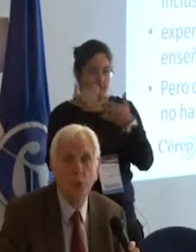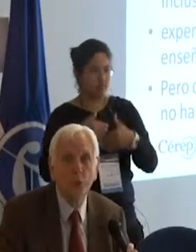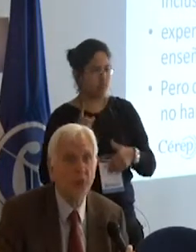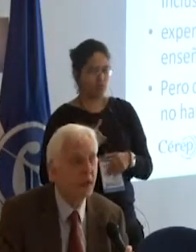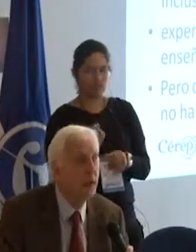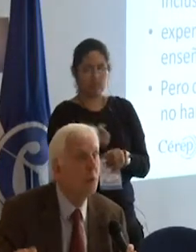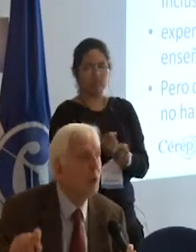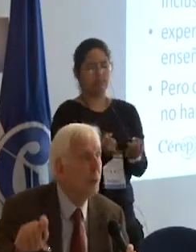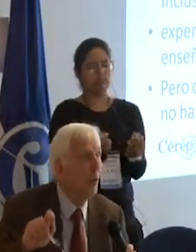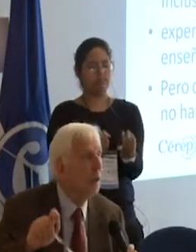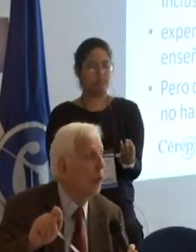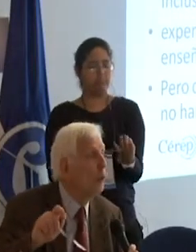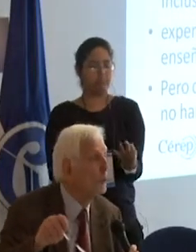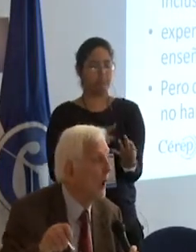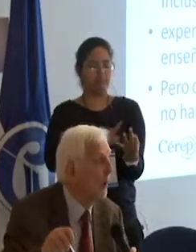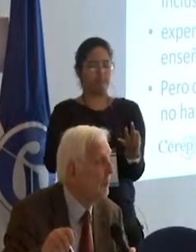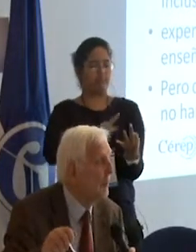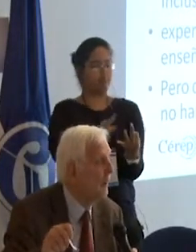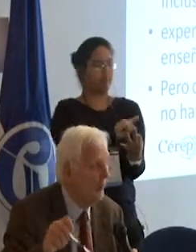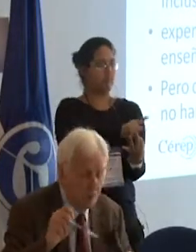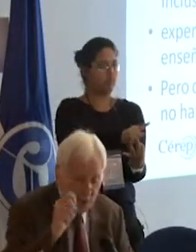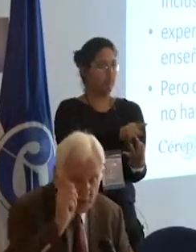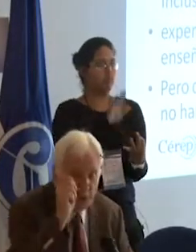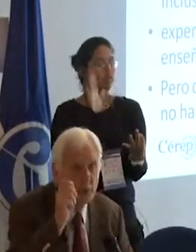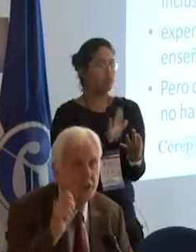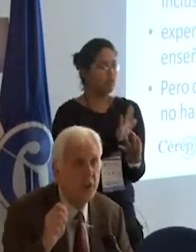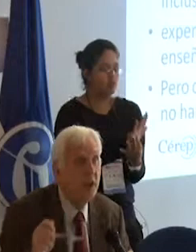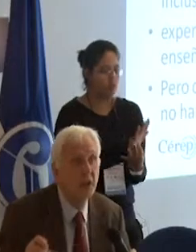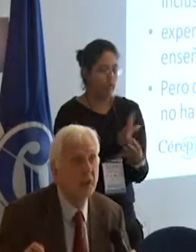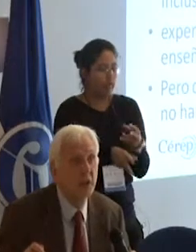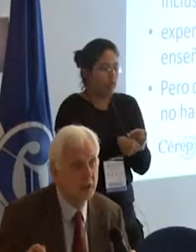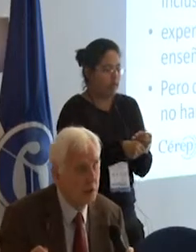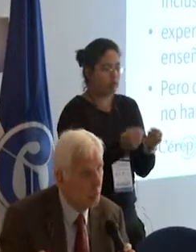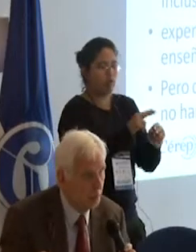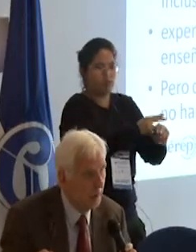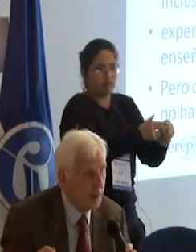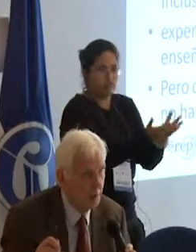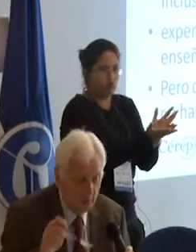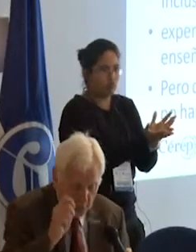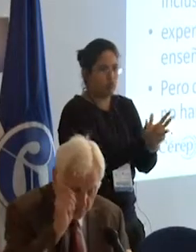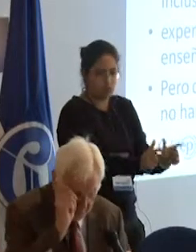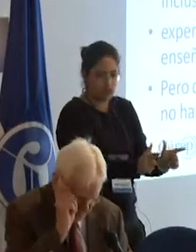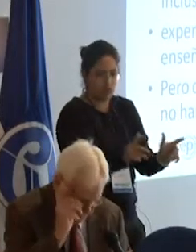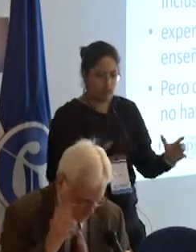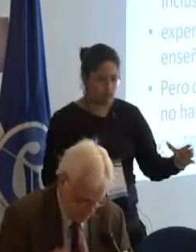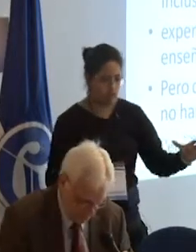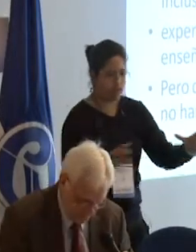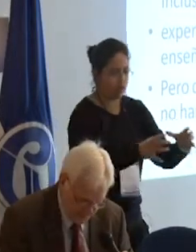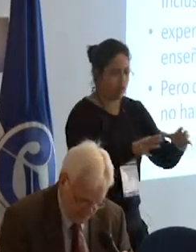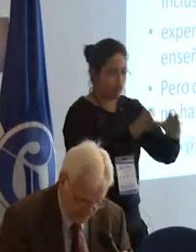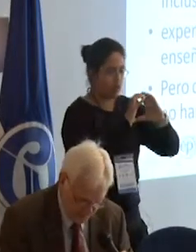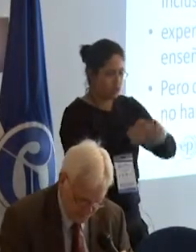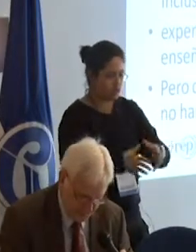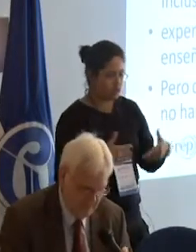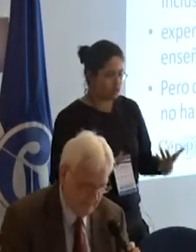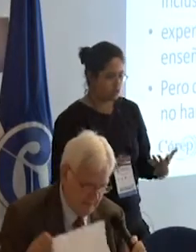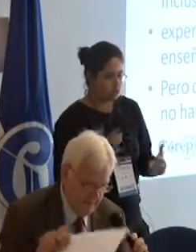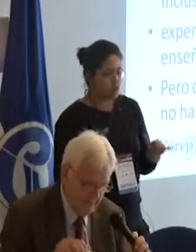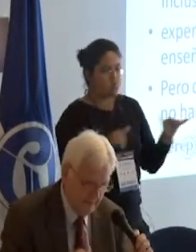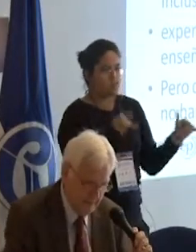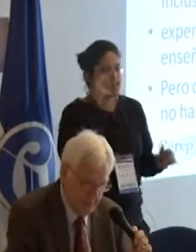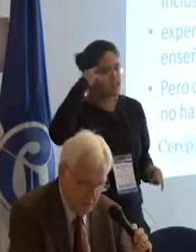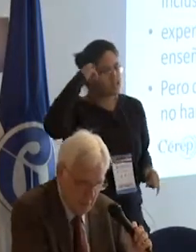no están formados para esta situación. Es una prueba difícil, un reto difícil, que es